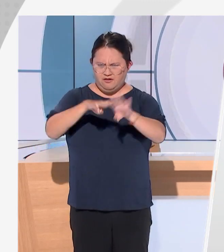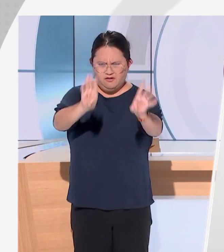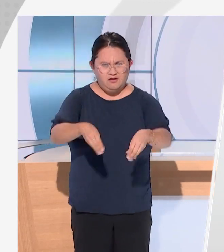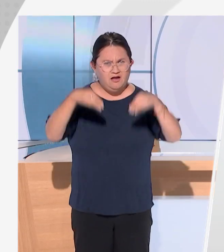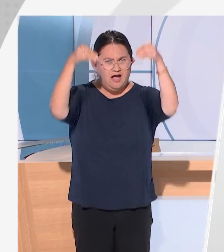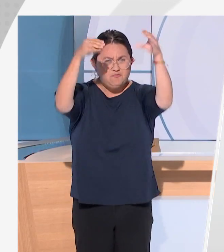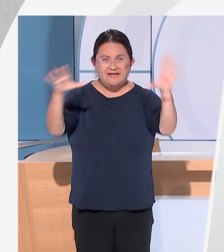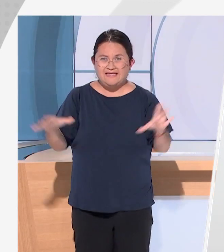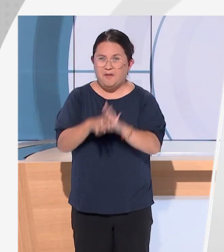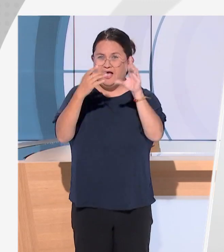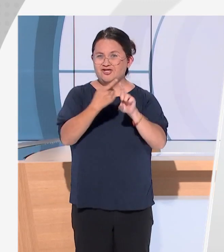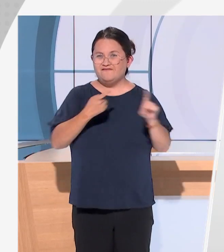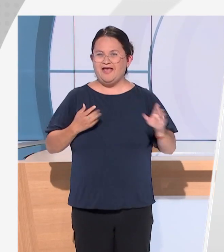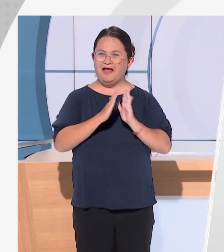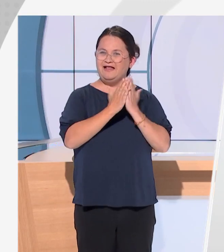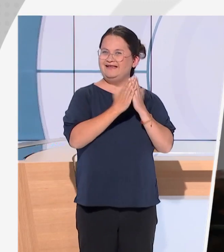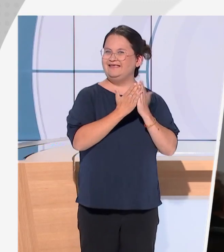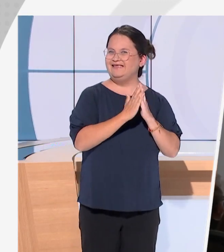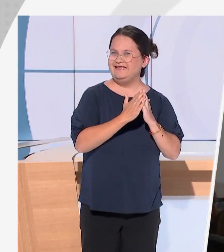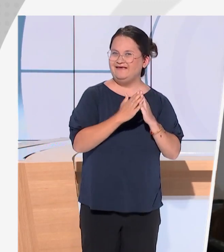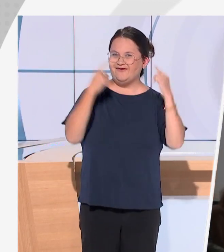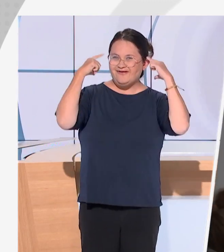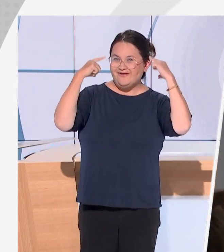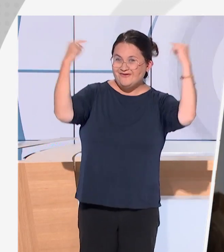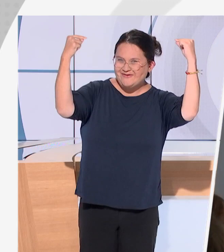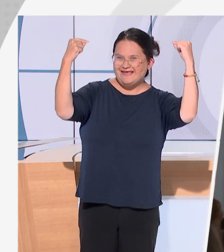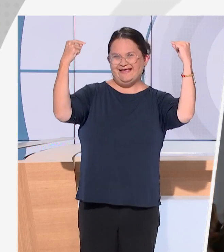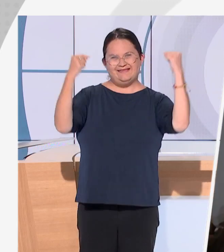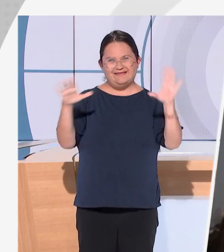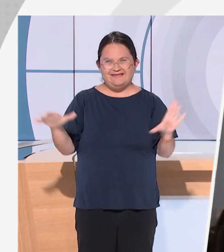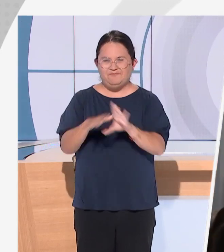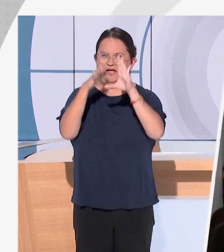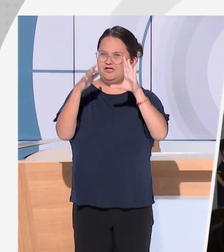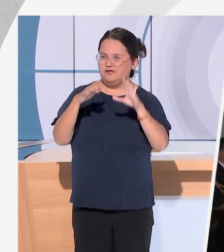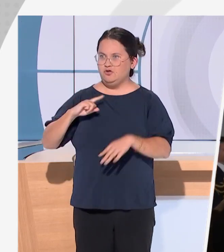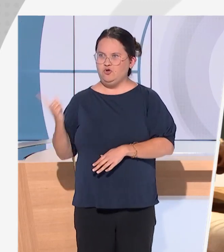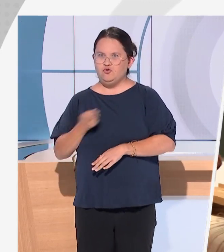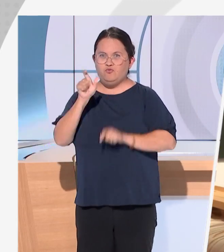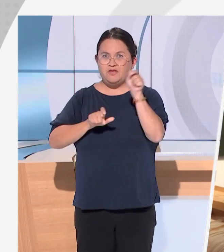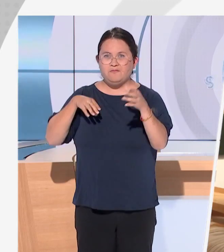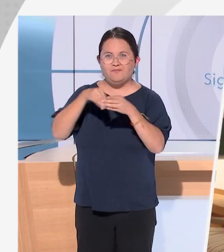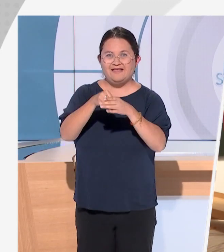inspirée des dessins de Tolkien, un moment émouvant pour tous ceux qui ont contribué à sa fabrication.